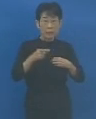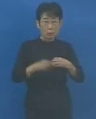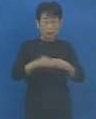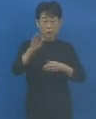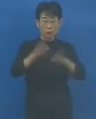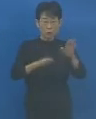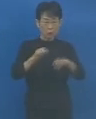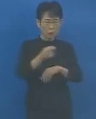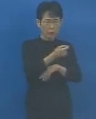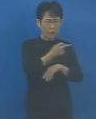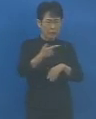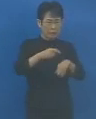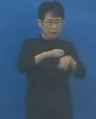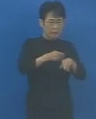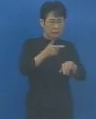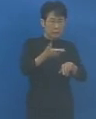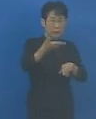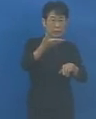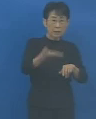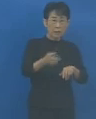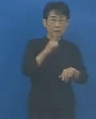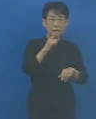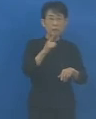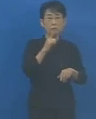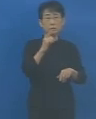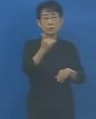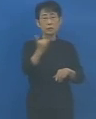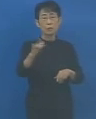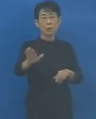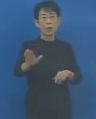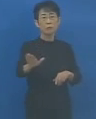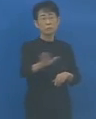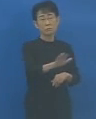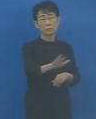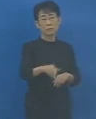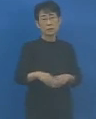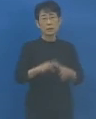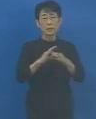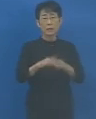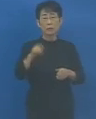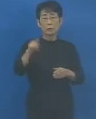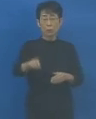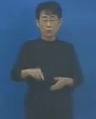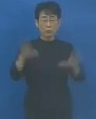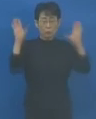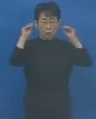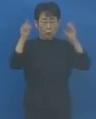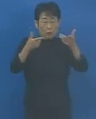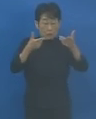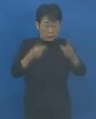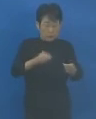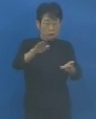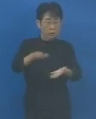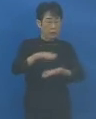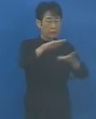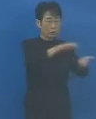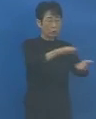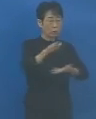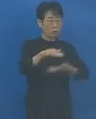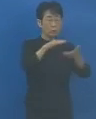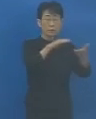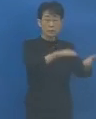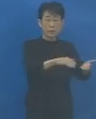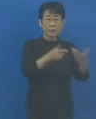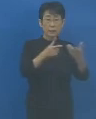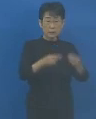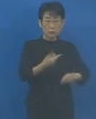かと言われる人もいらっしゃいますので、そうした情報などをあの提供しながら、いわばその PR に努めて